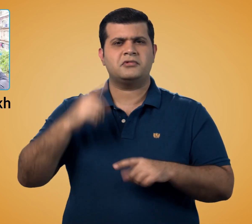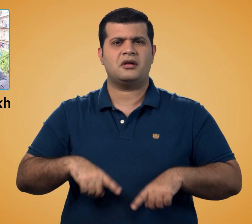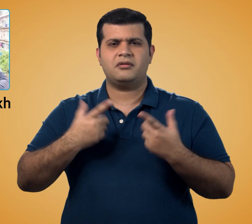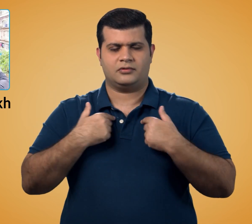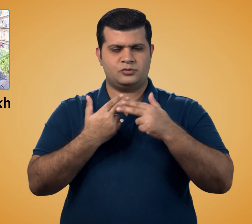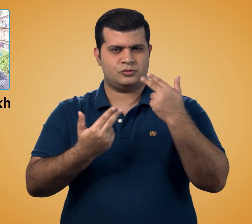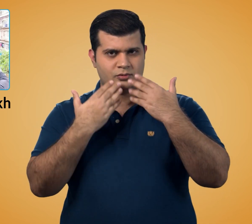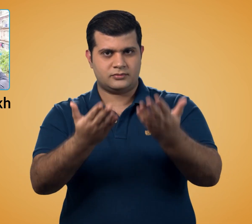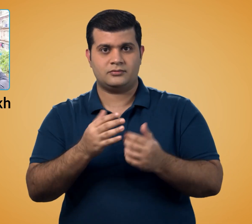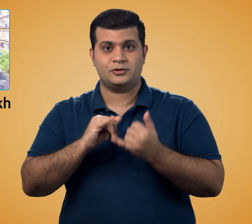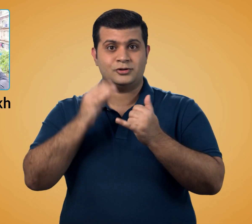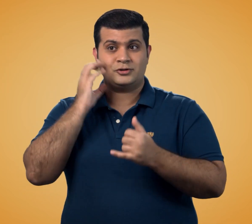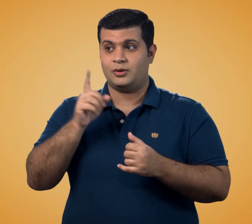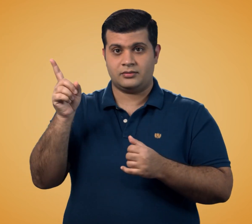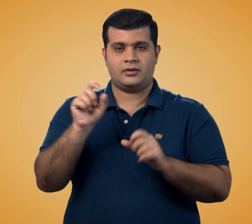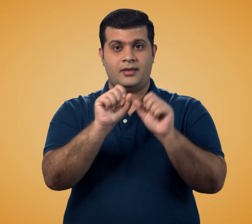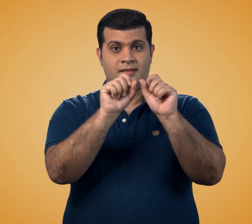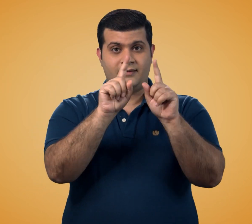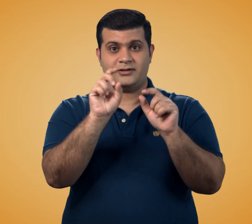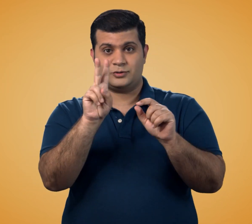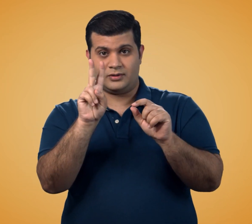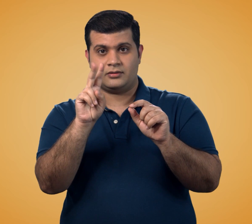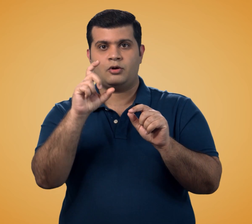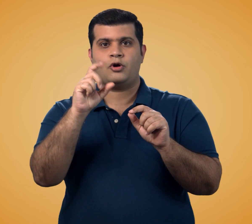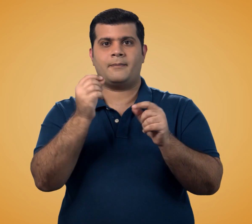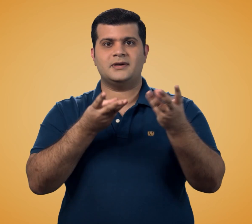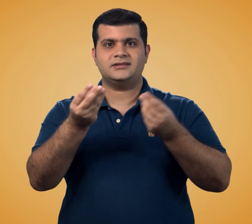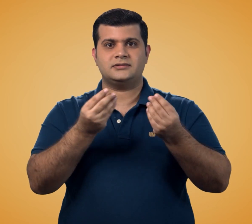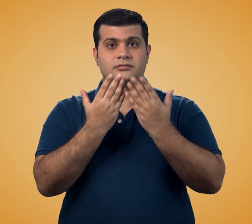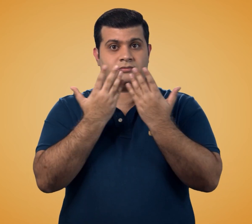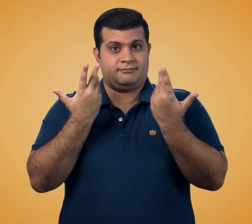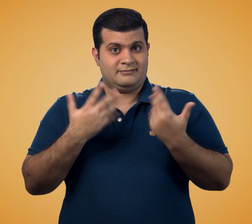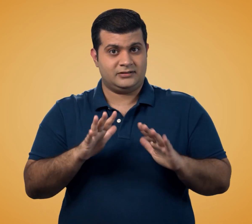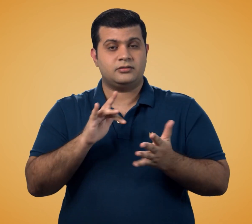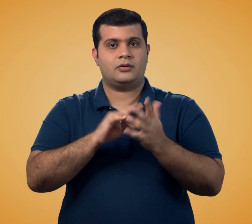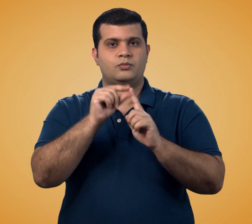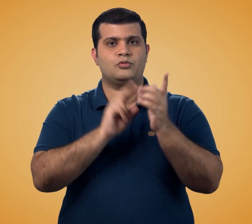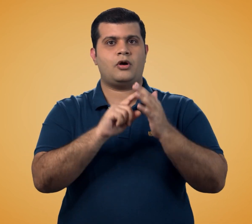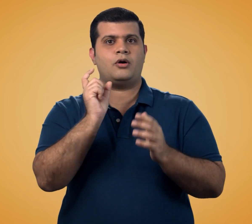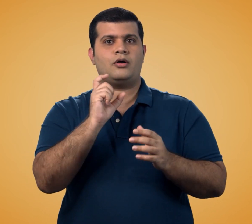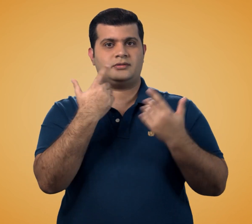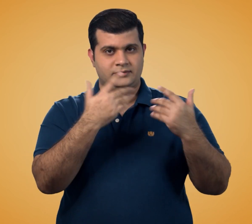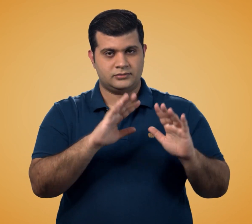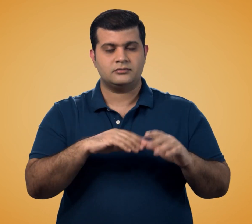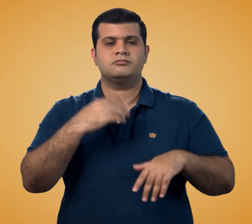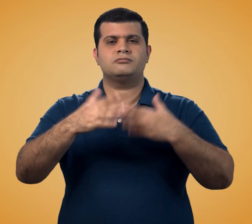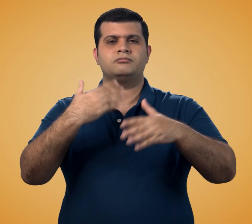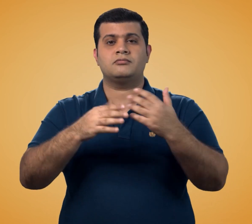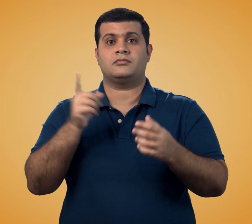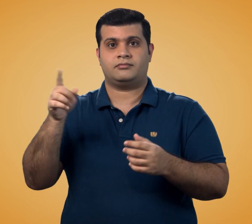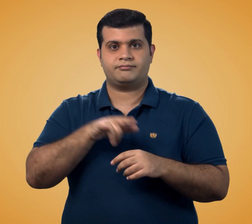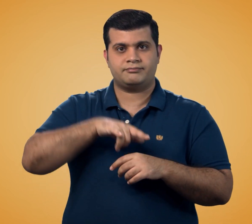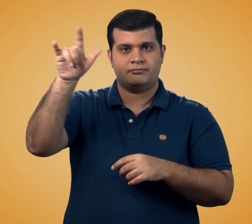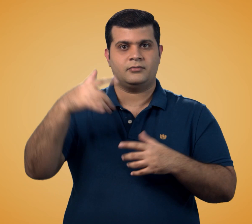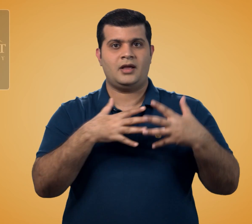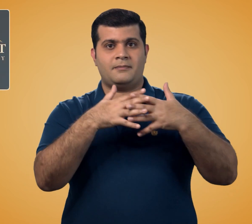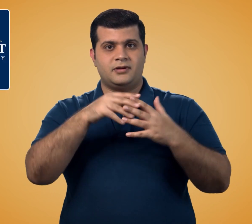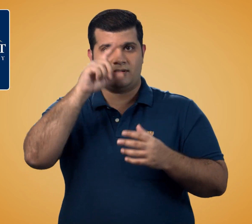ब